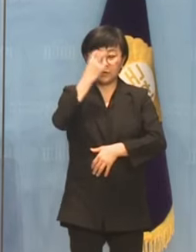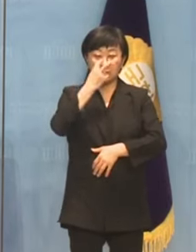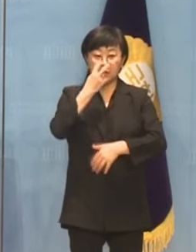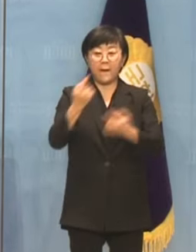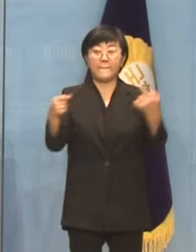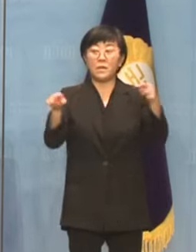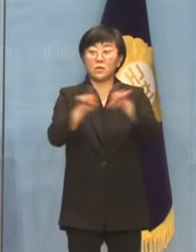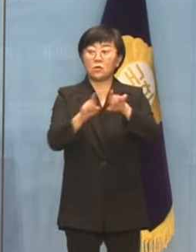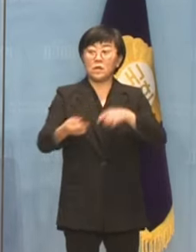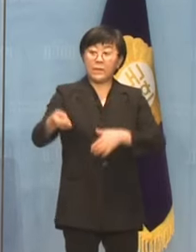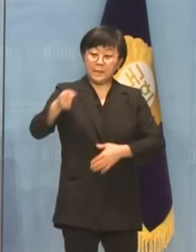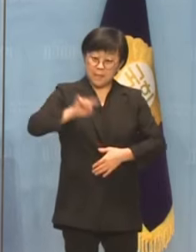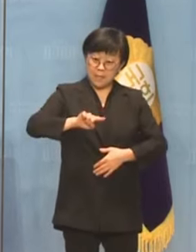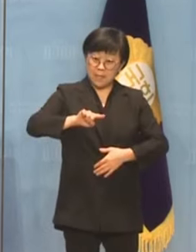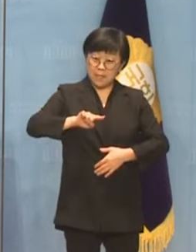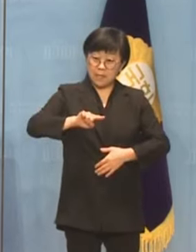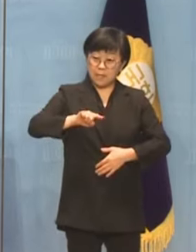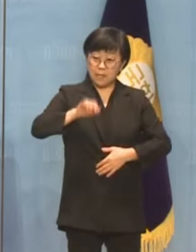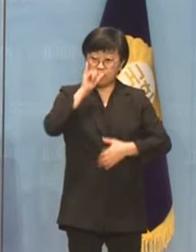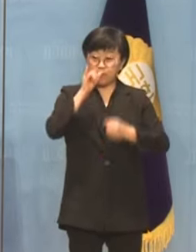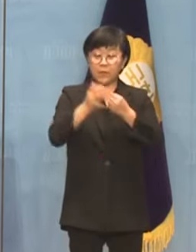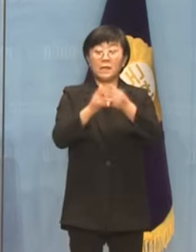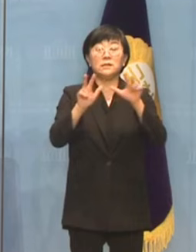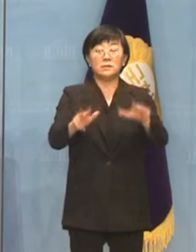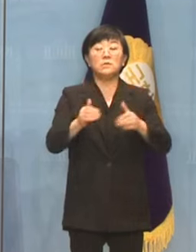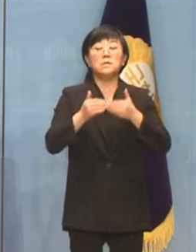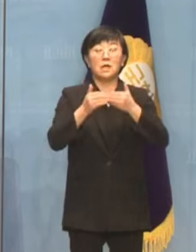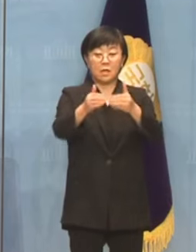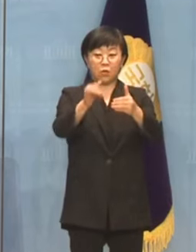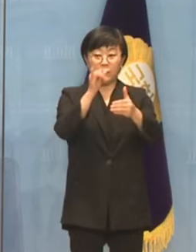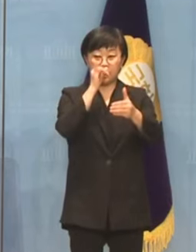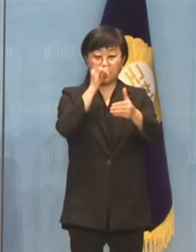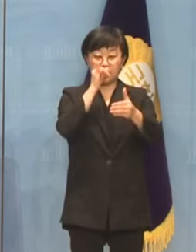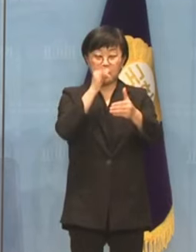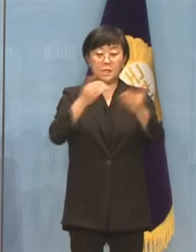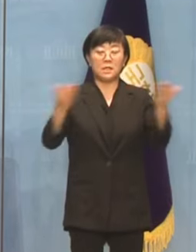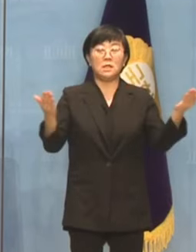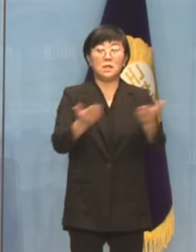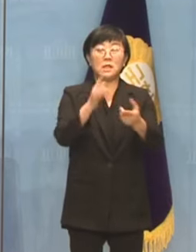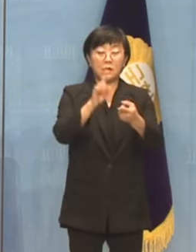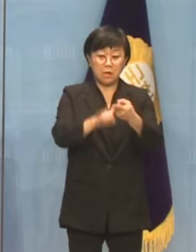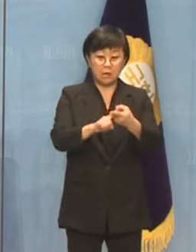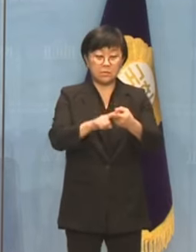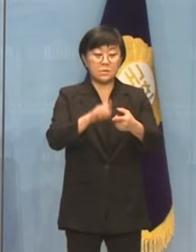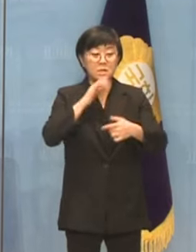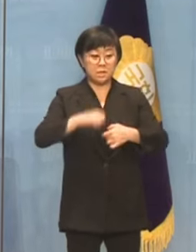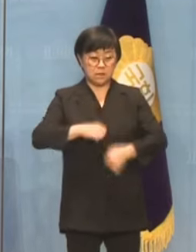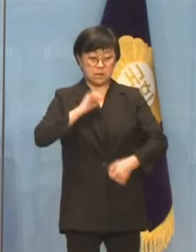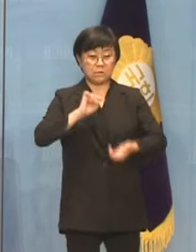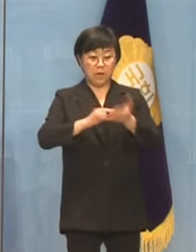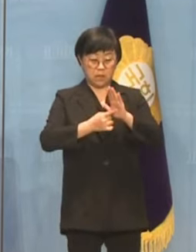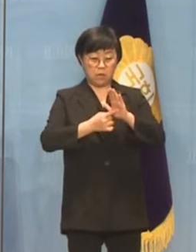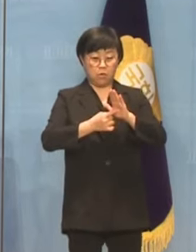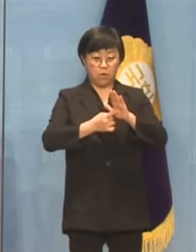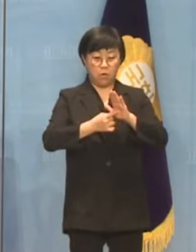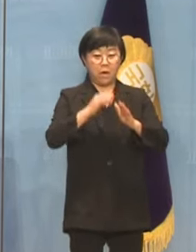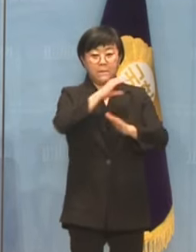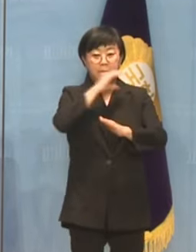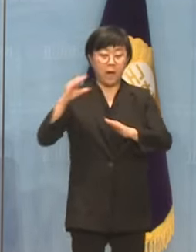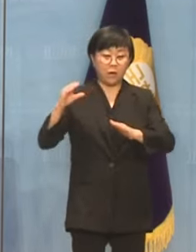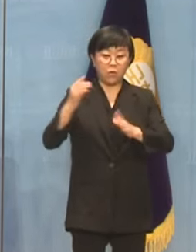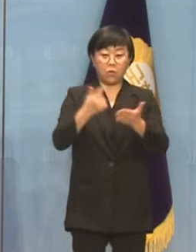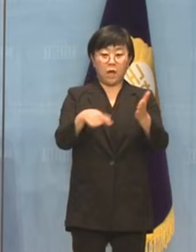특검을 같이 동참하자. 그래서 지금 진행되고 있는 이 사건들에 대한 진실을 좀 밝히고 정의를 바로